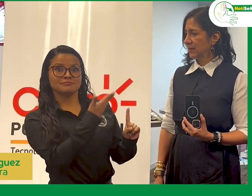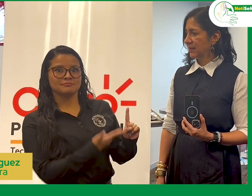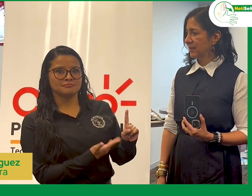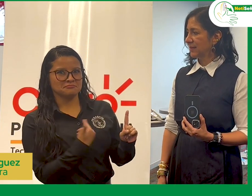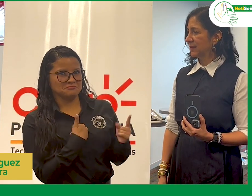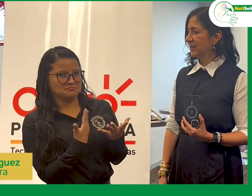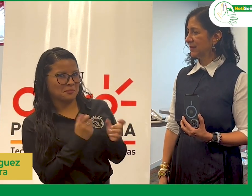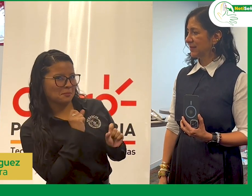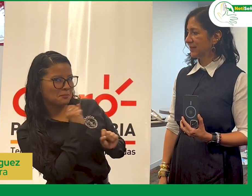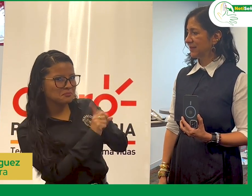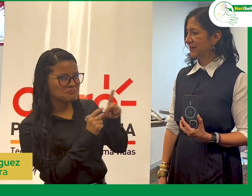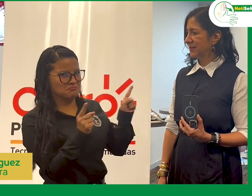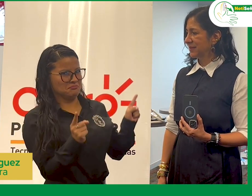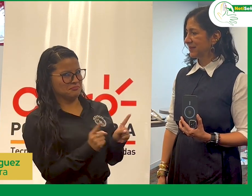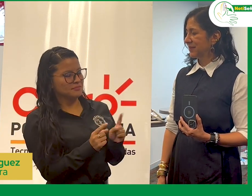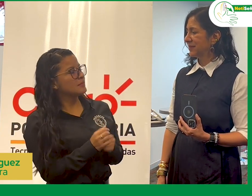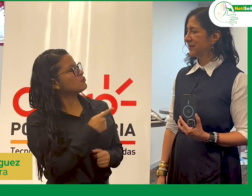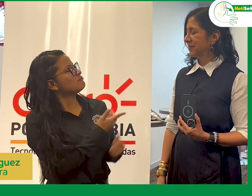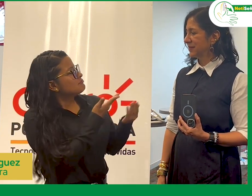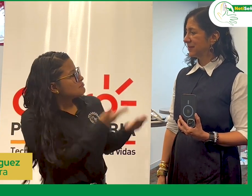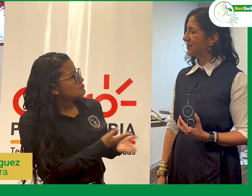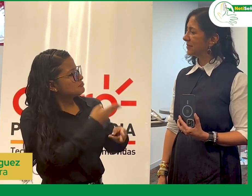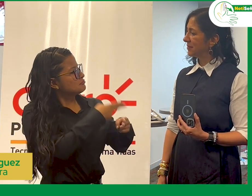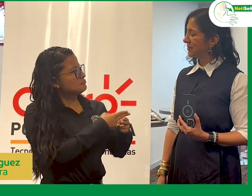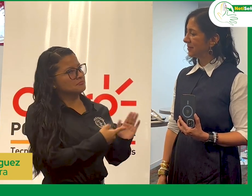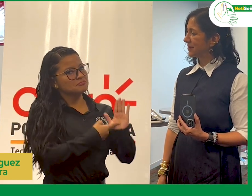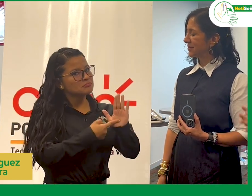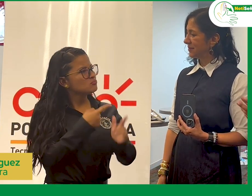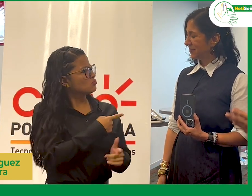Estamos con una invitada a la que le haré algunas preguntas.